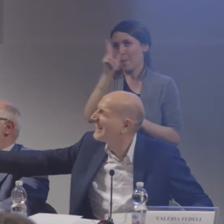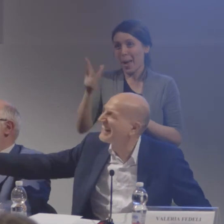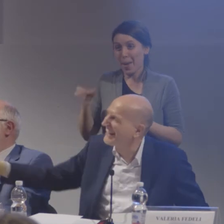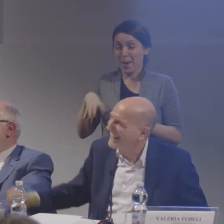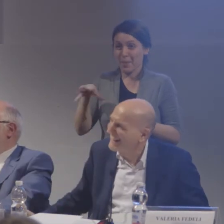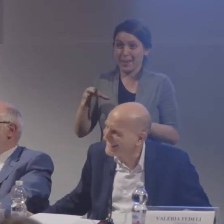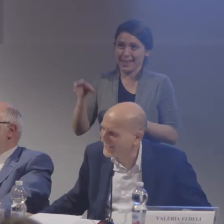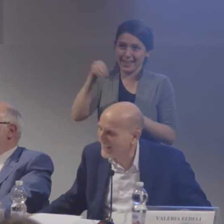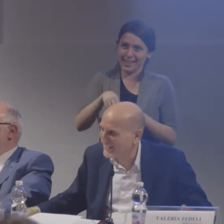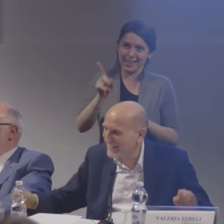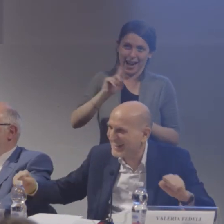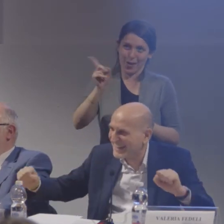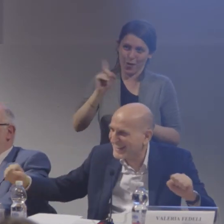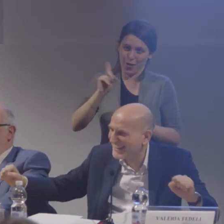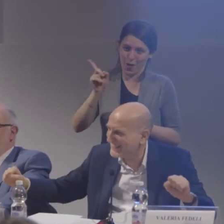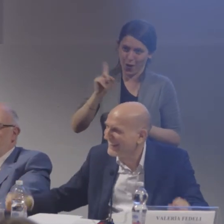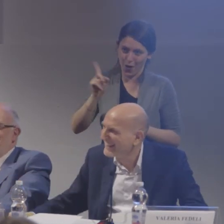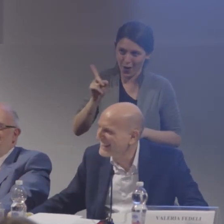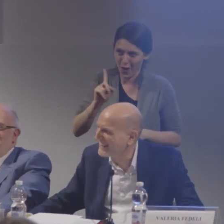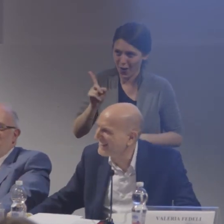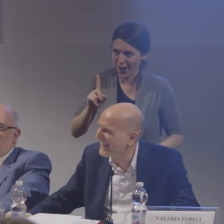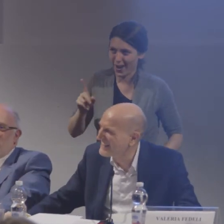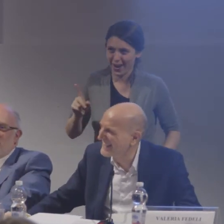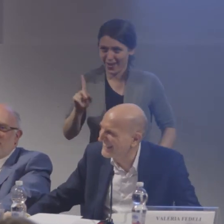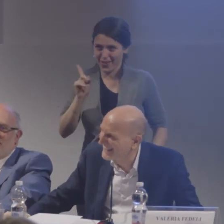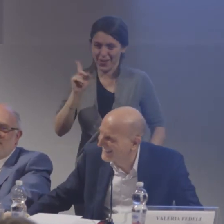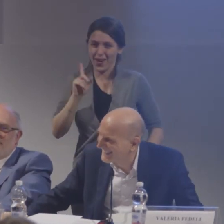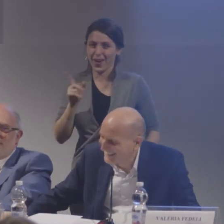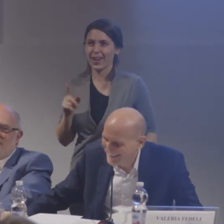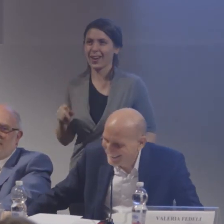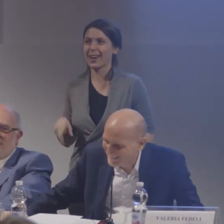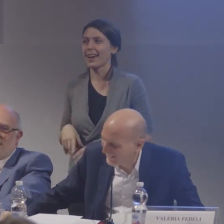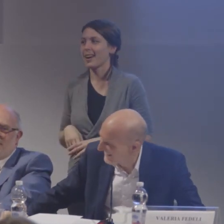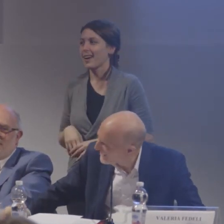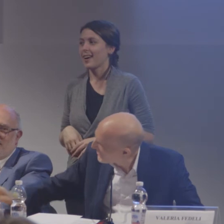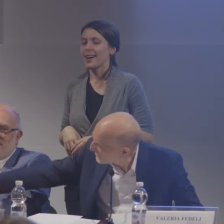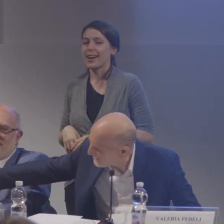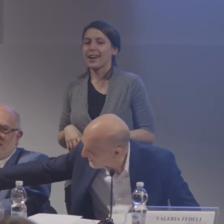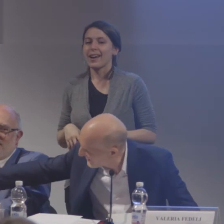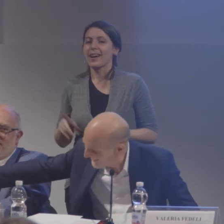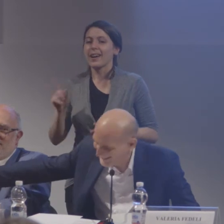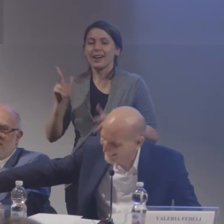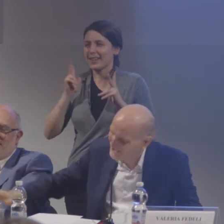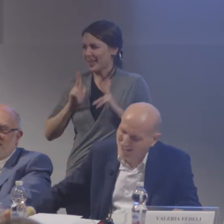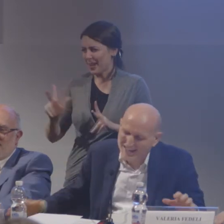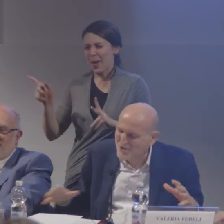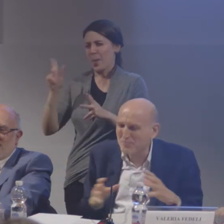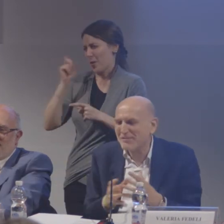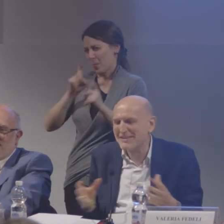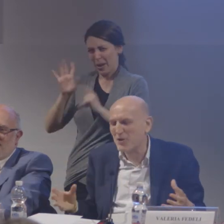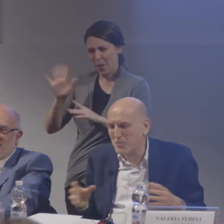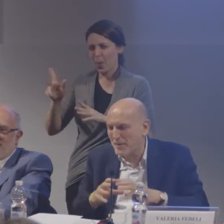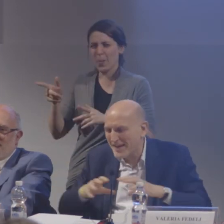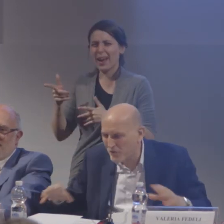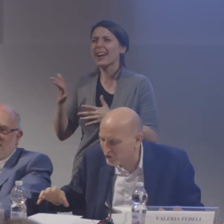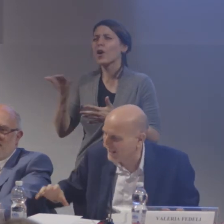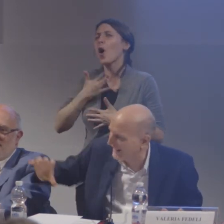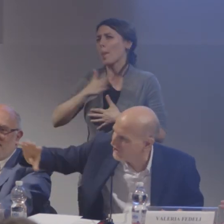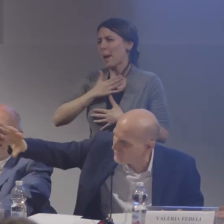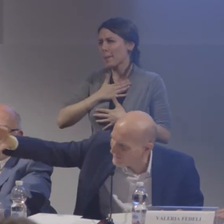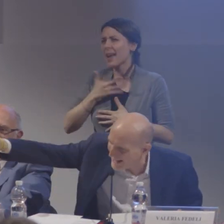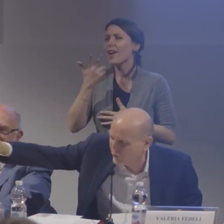no, troveremo la sala cena, se fa il sit-in fuori. No, non ti preoccupare, cioè, adesso è stata colpa mia.